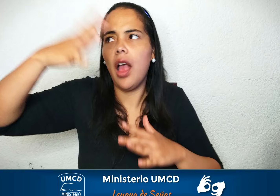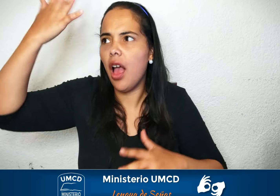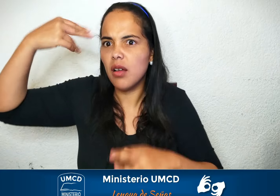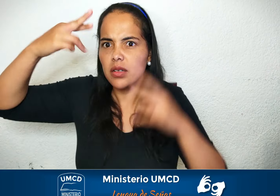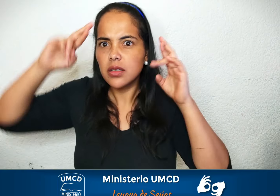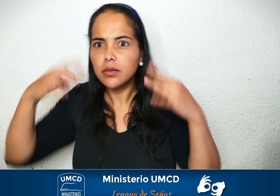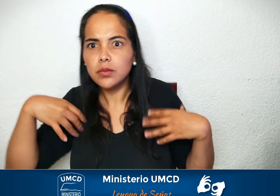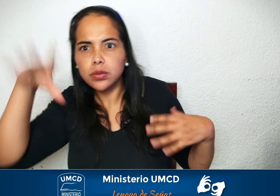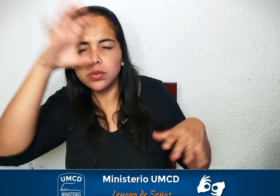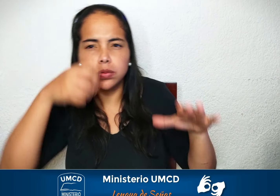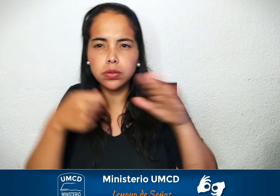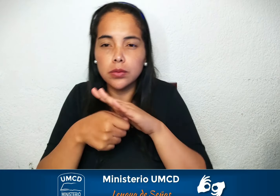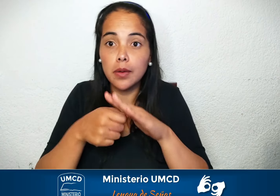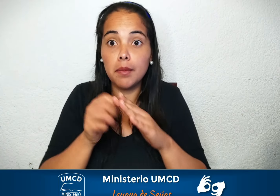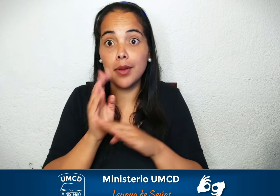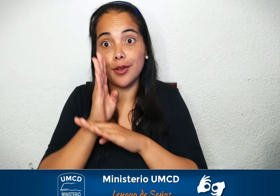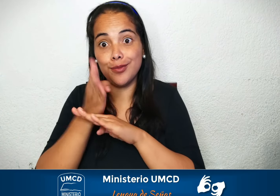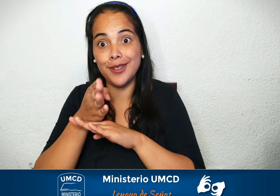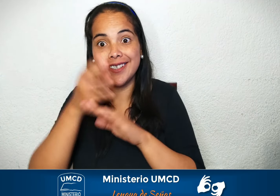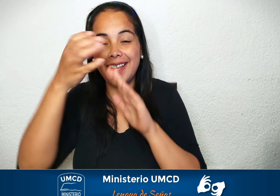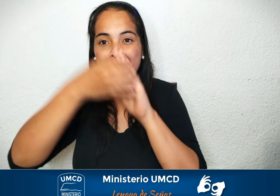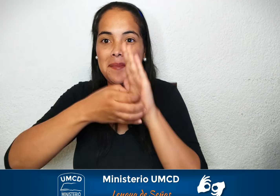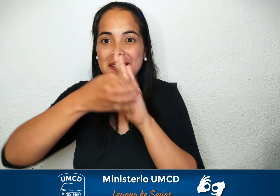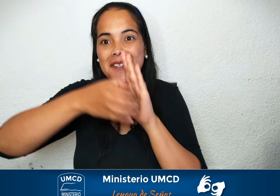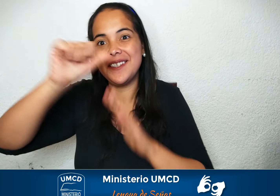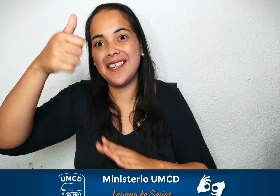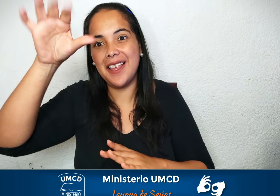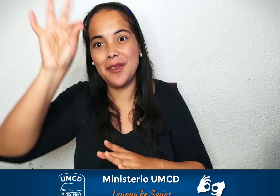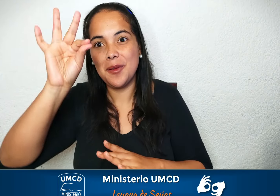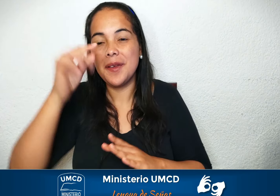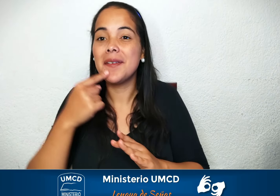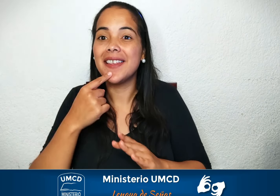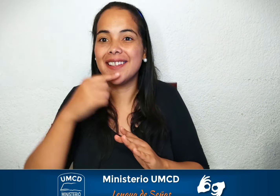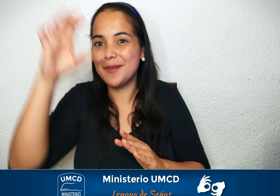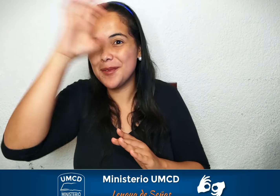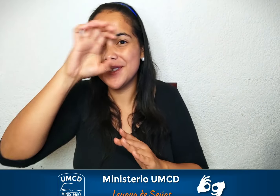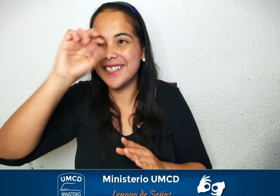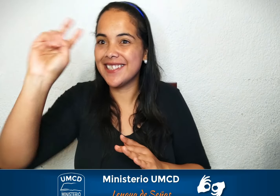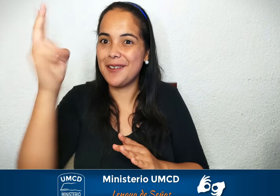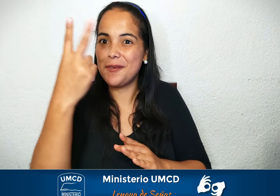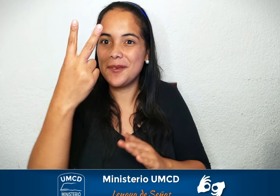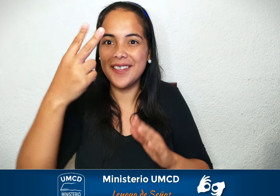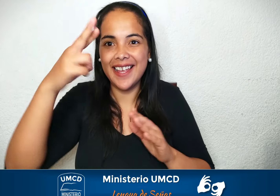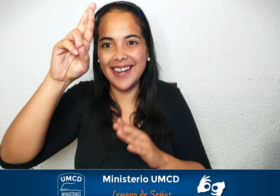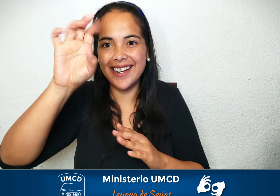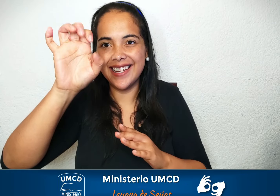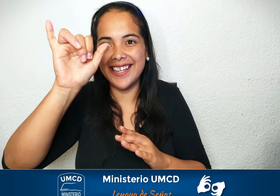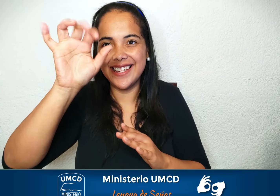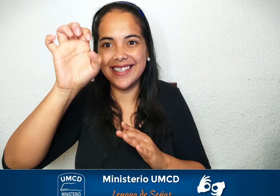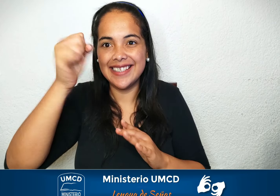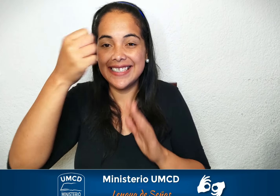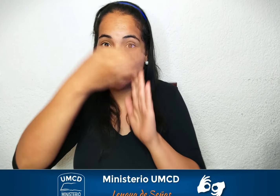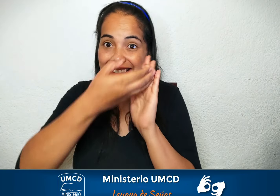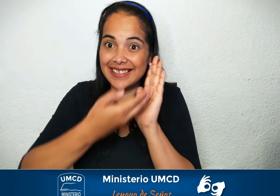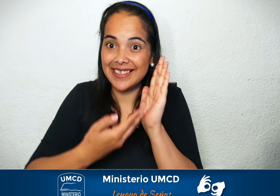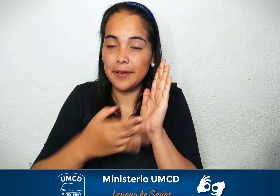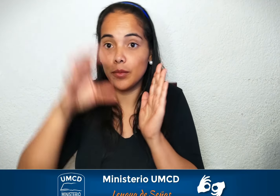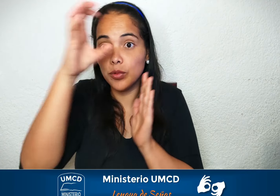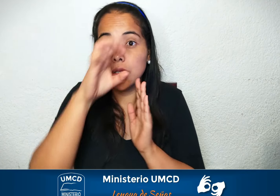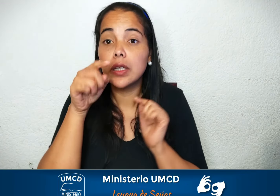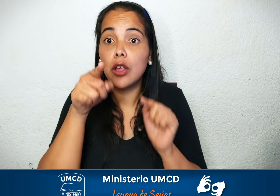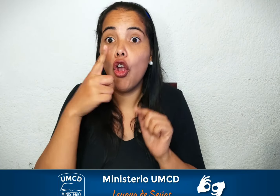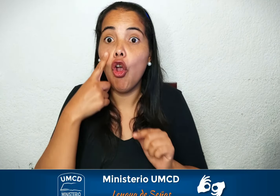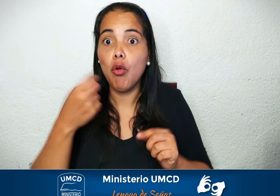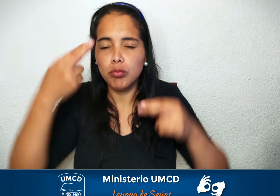gran amenaza, pero el capítulo 19 del libro de Segunda de Reyes nos habla de que Senaquerib,